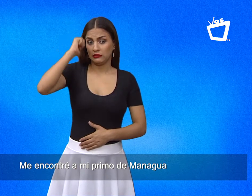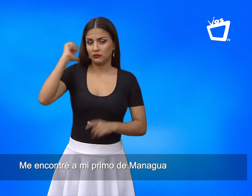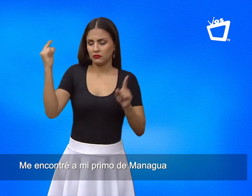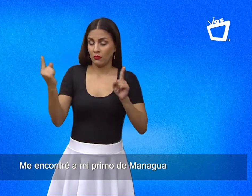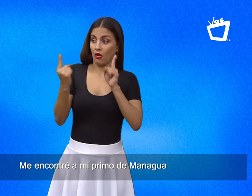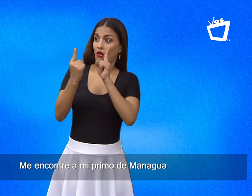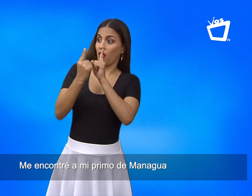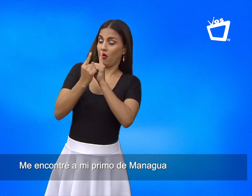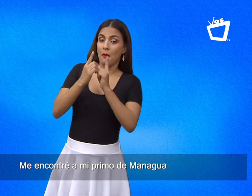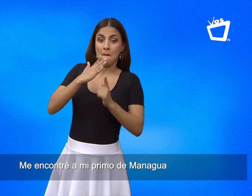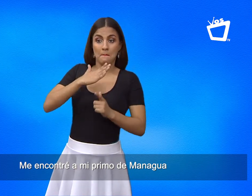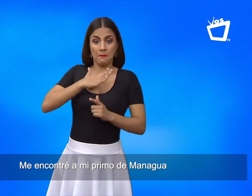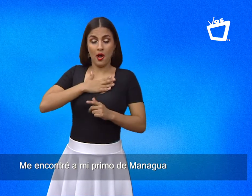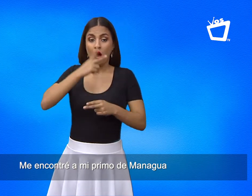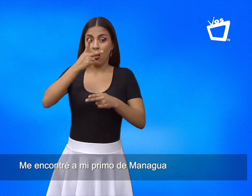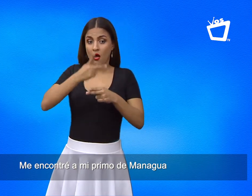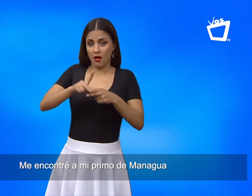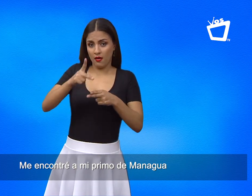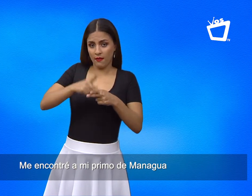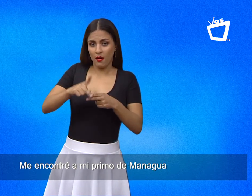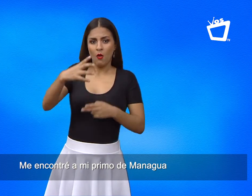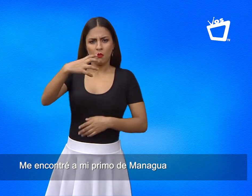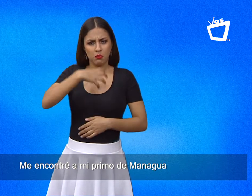Me encontré a mi primo de Managua.